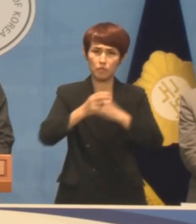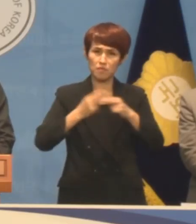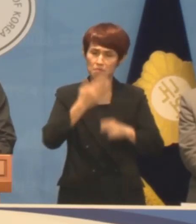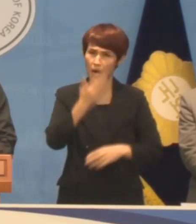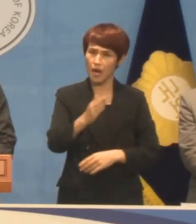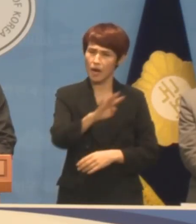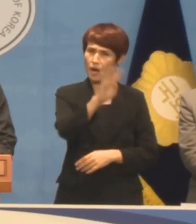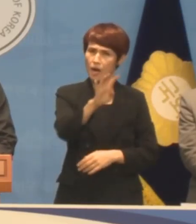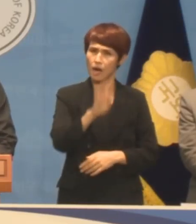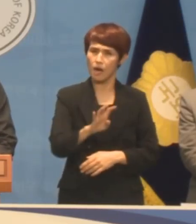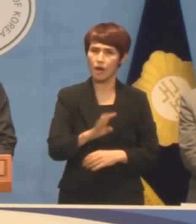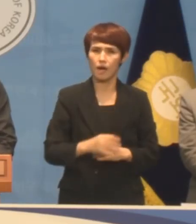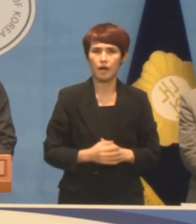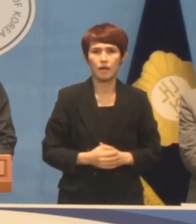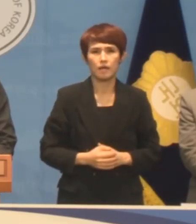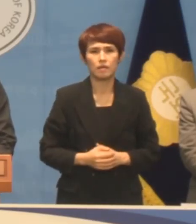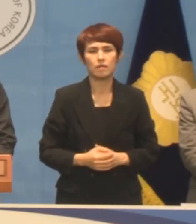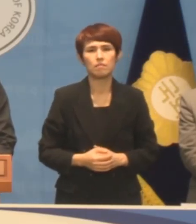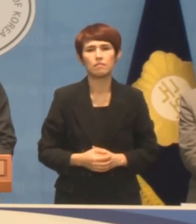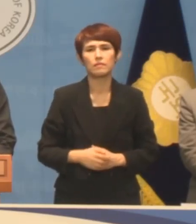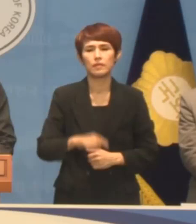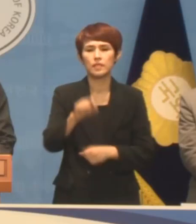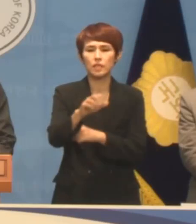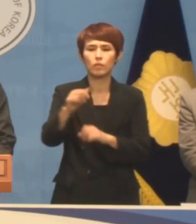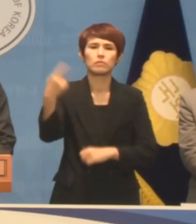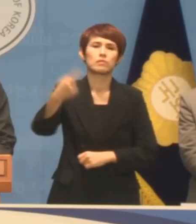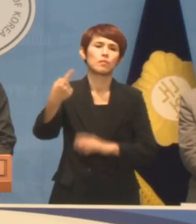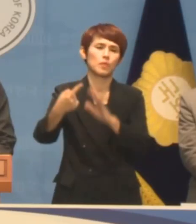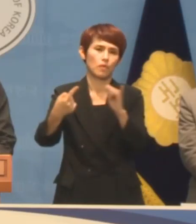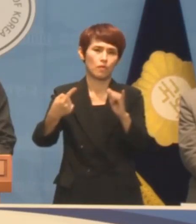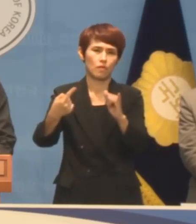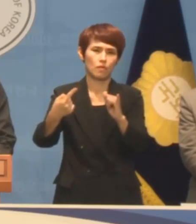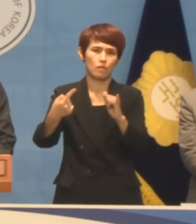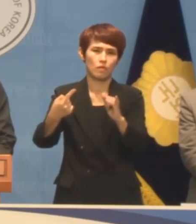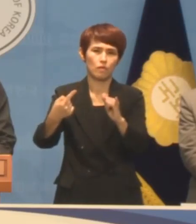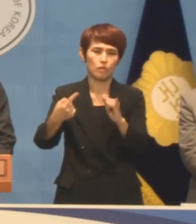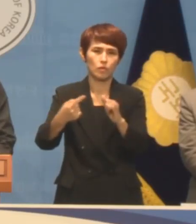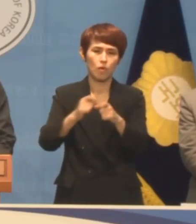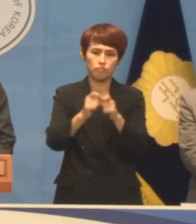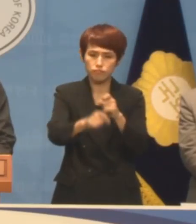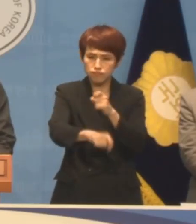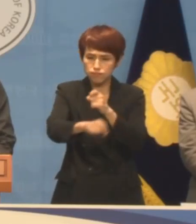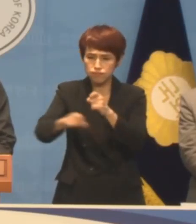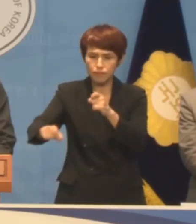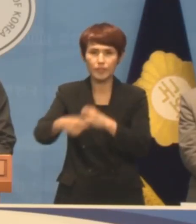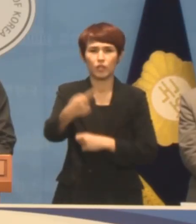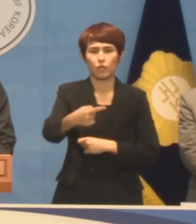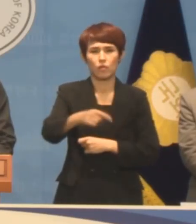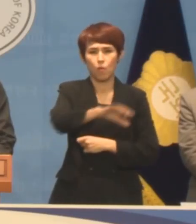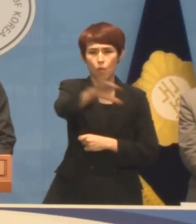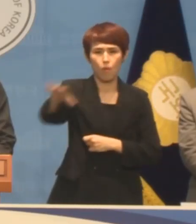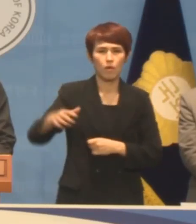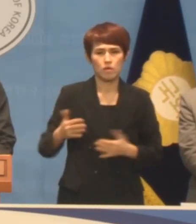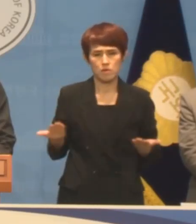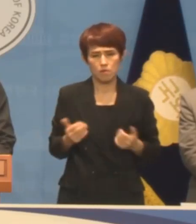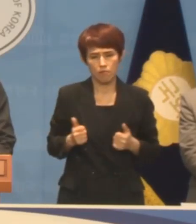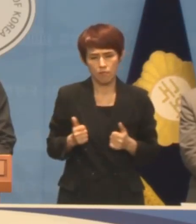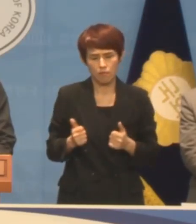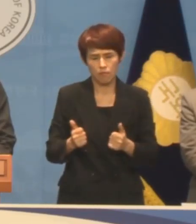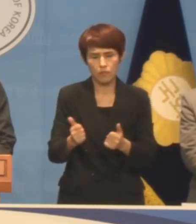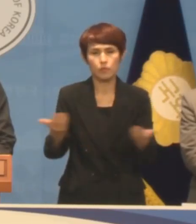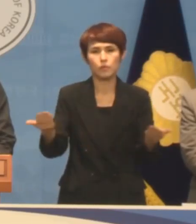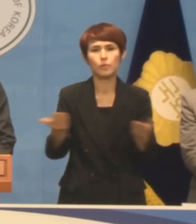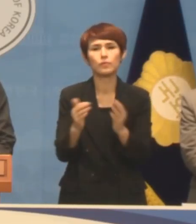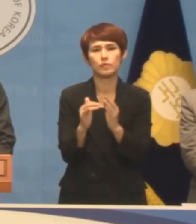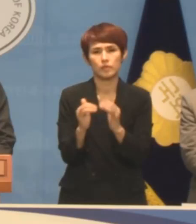않습니다. 1000명이 넘는 직원들과 1000개 가까운 대리점에서 하루하루 성실히 일하고 있는